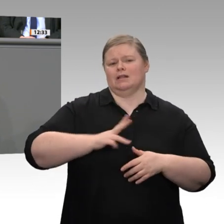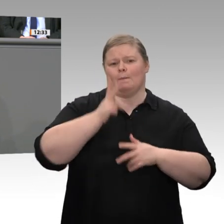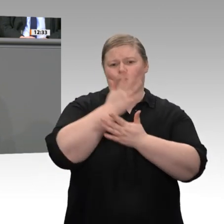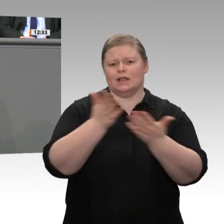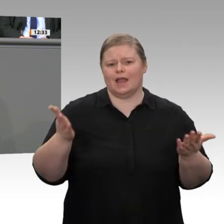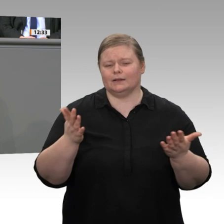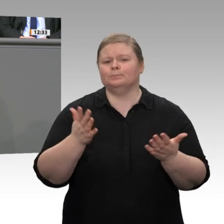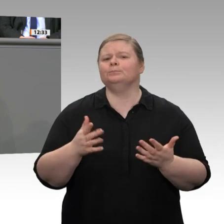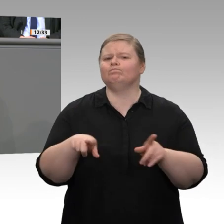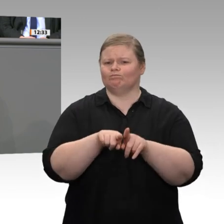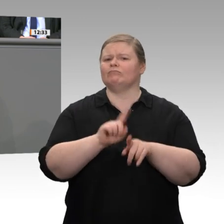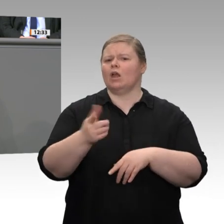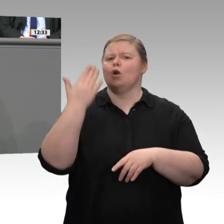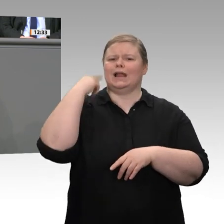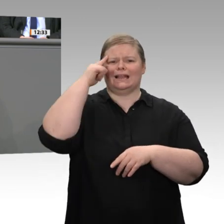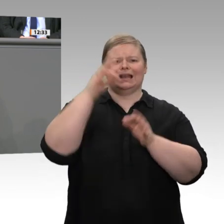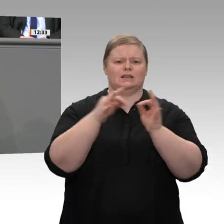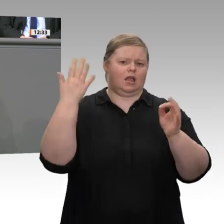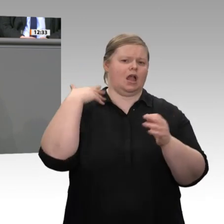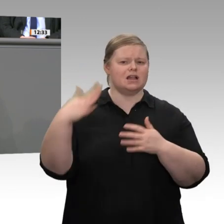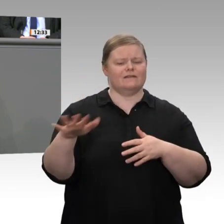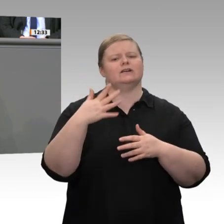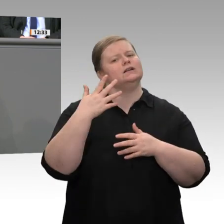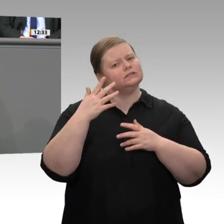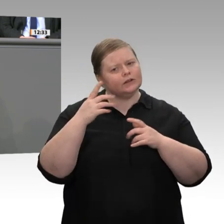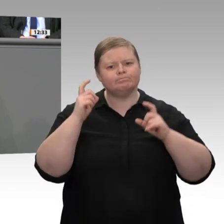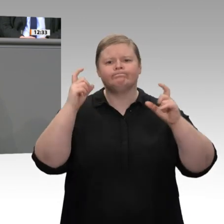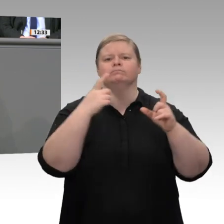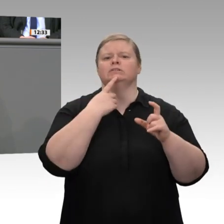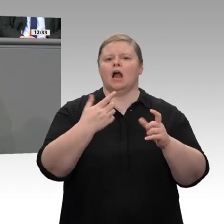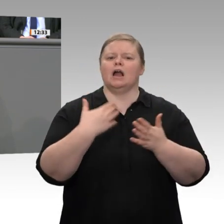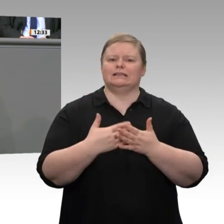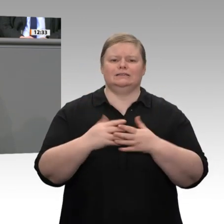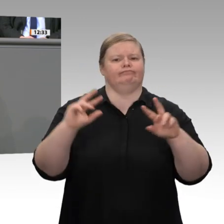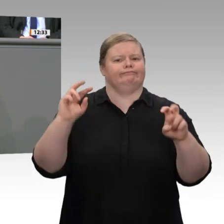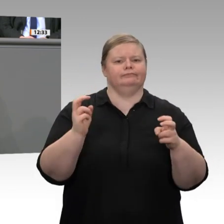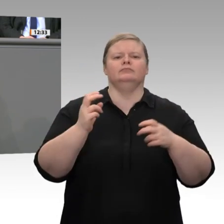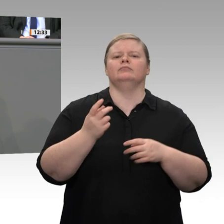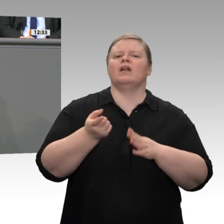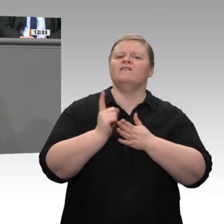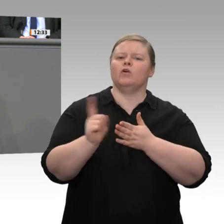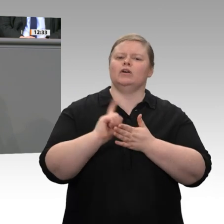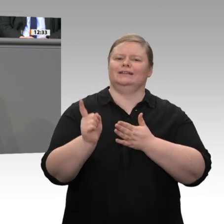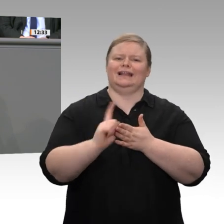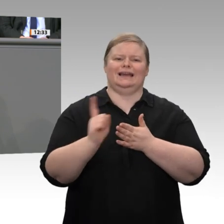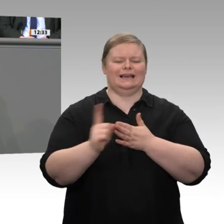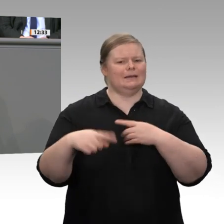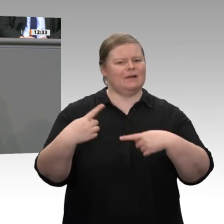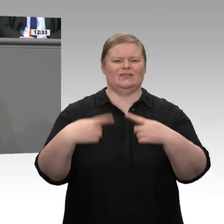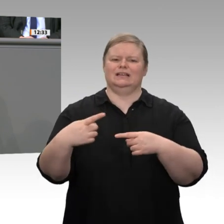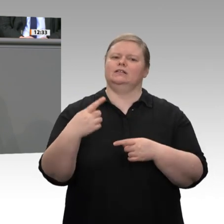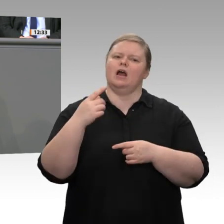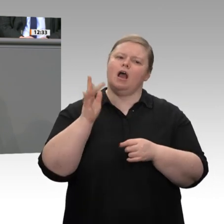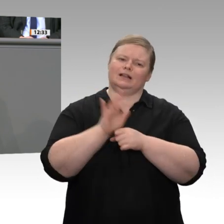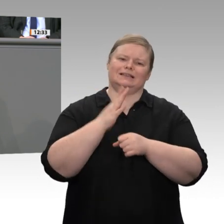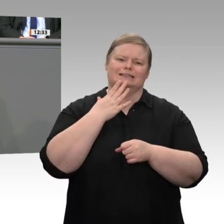Vorurteilen ausgesetzt, und zwar wöchentlich. Man muss sich zu Israel verhalten. Man fragt sich, ob die eigenen Ängste irgendwie mit